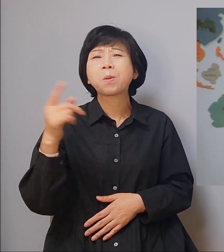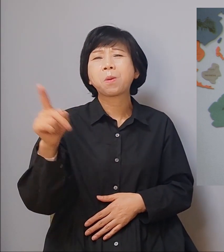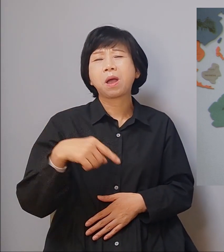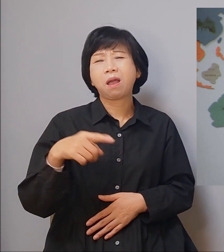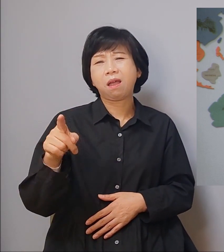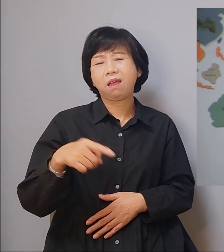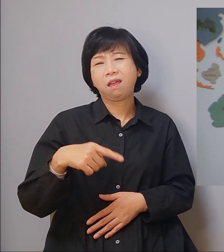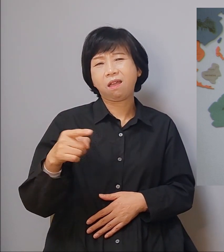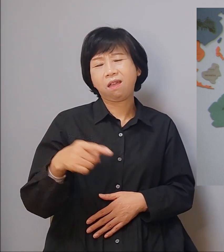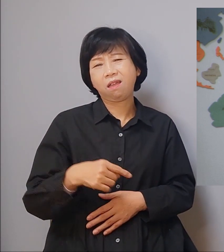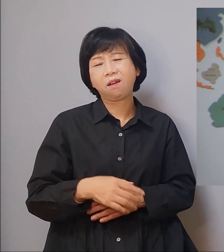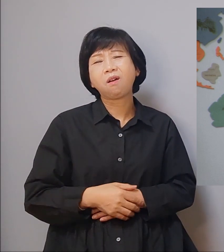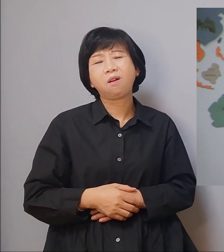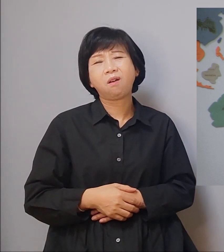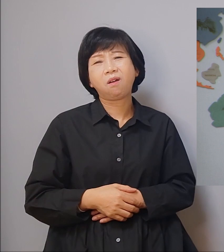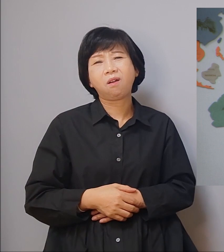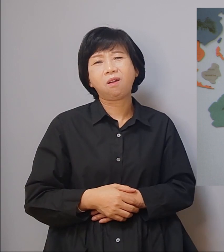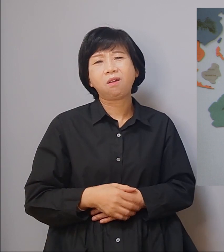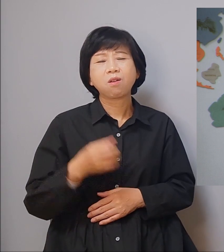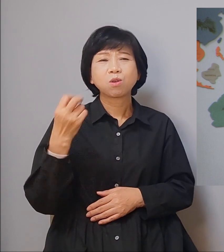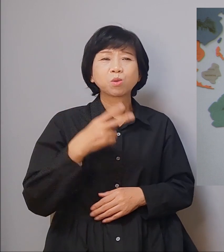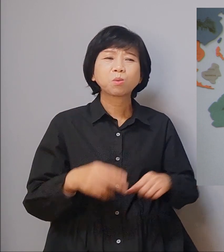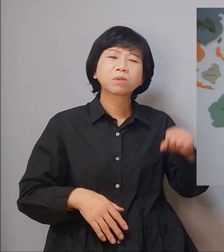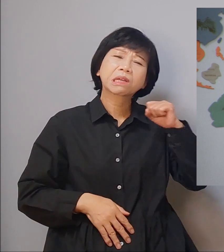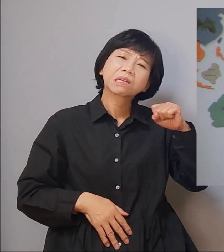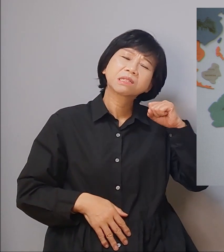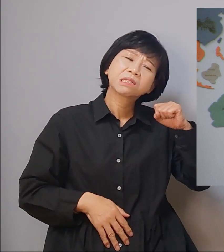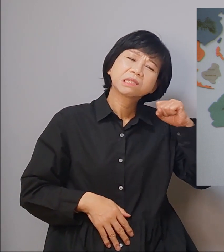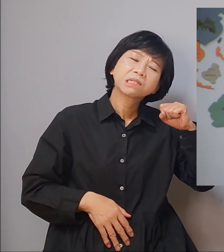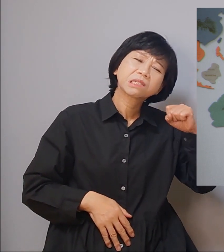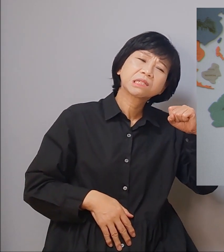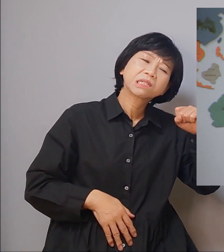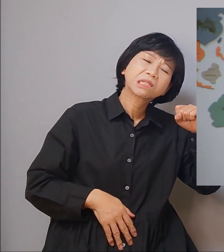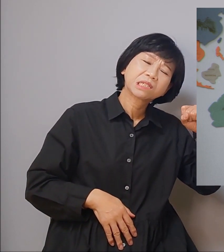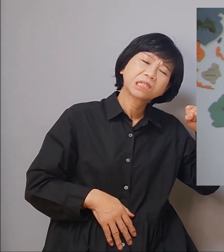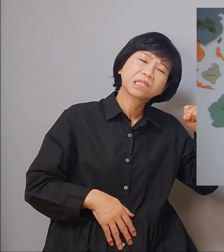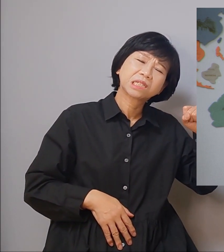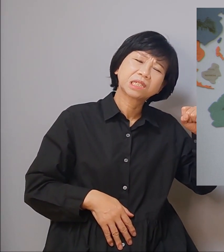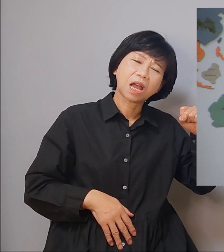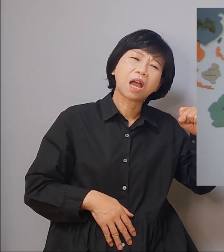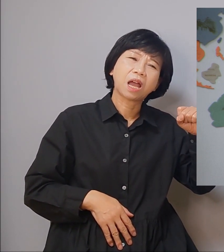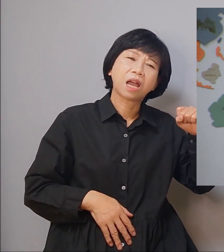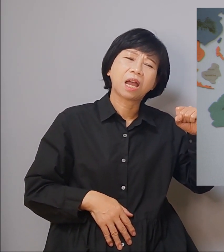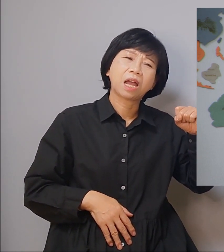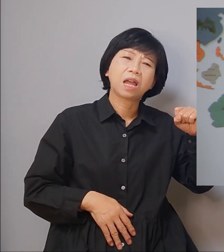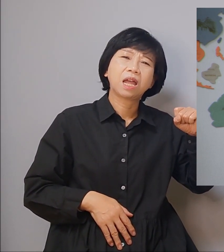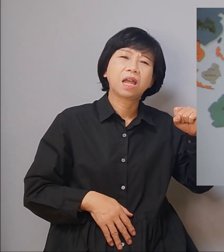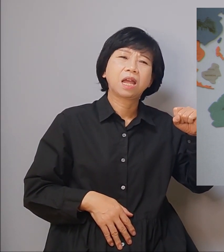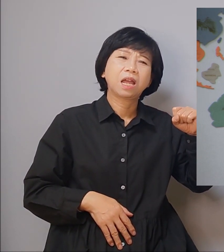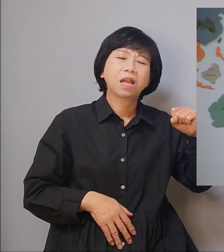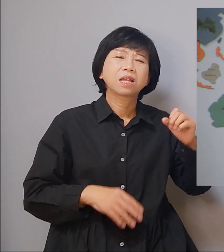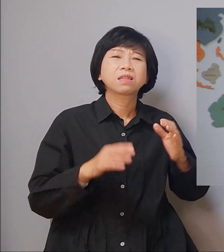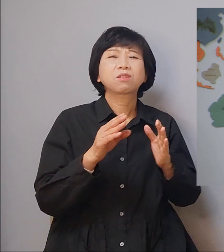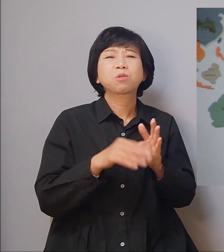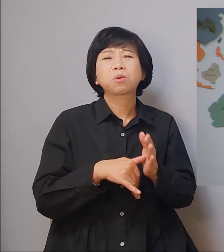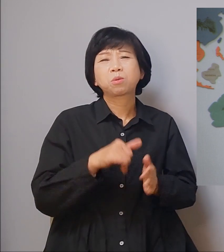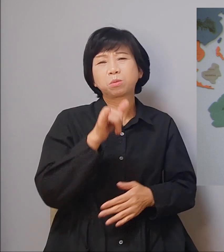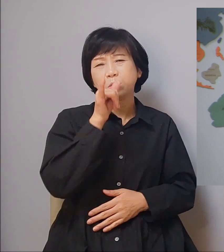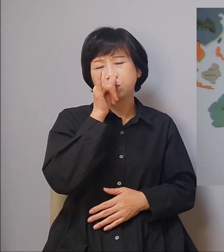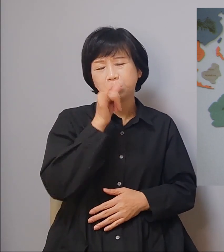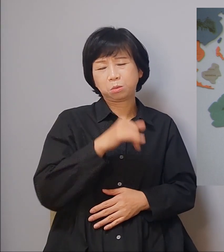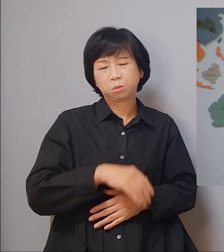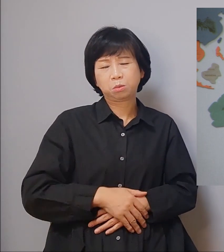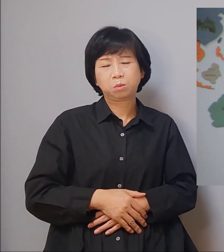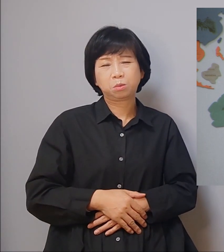요셉처럼 질질 끌려 이 사막을 횡단하며 애굽으로 갈 때가 있고 또 거기서도